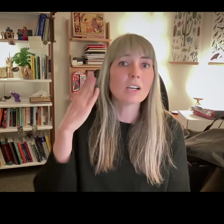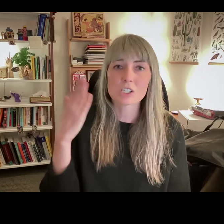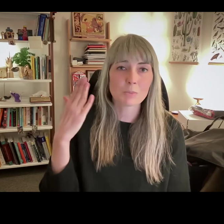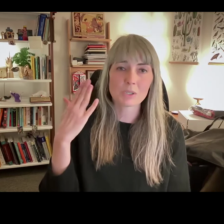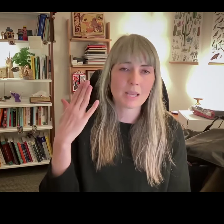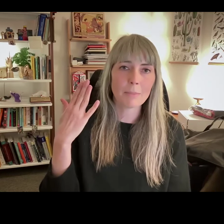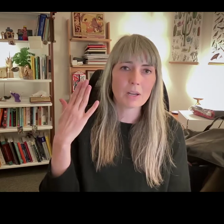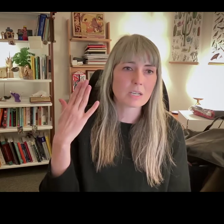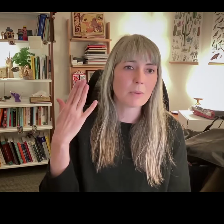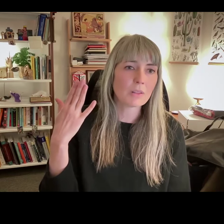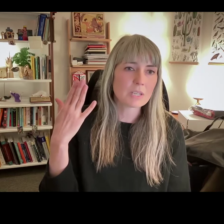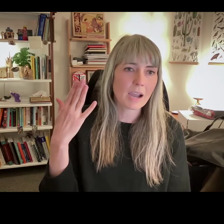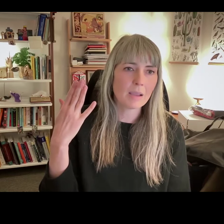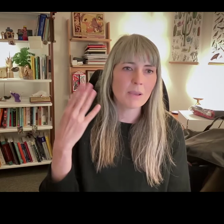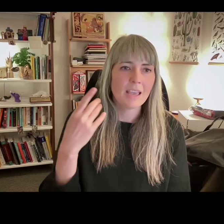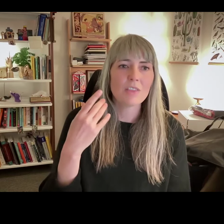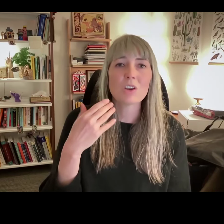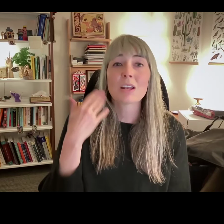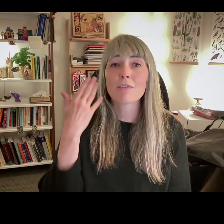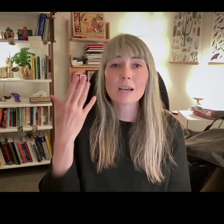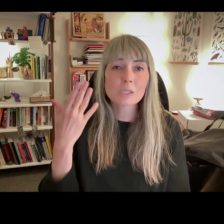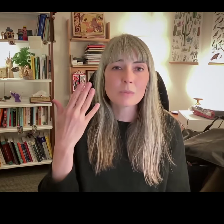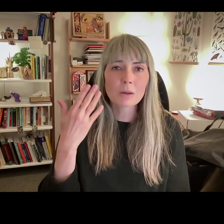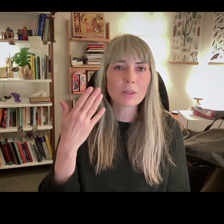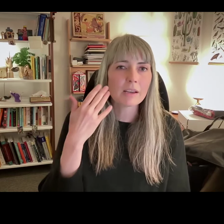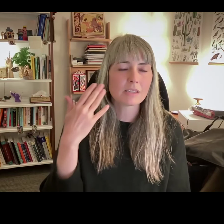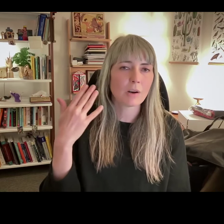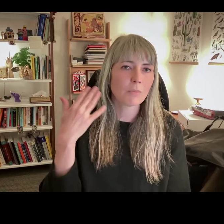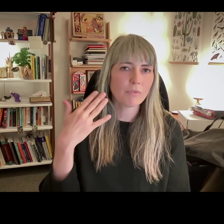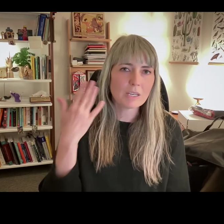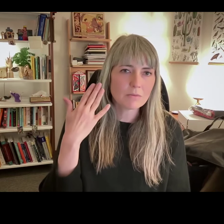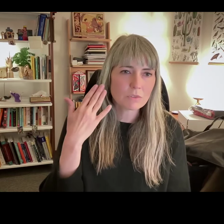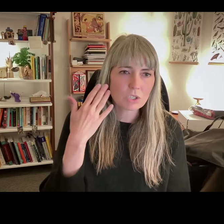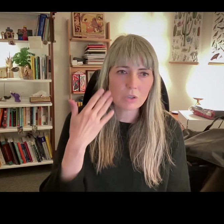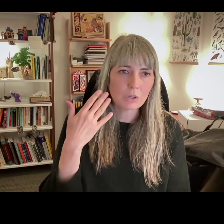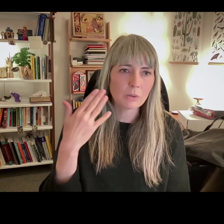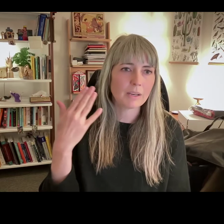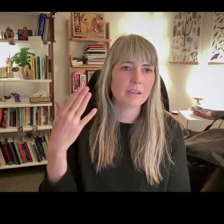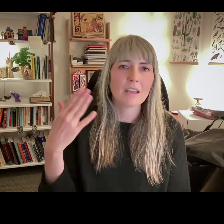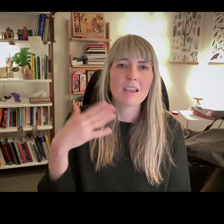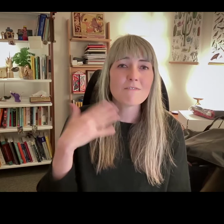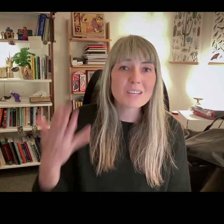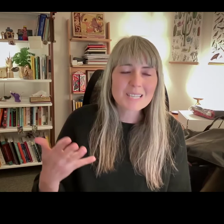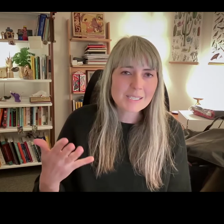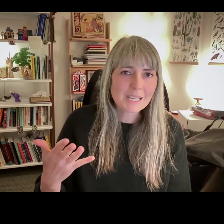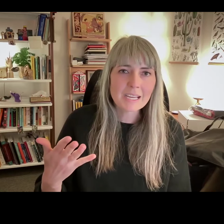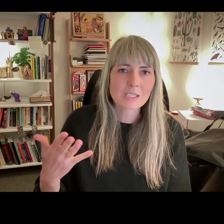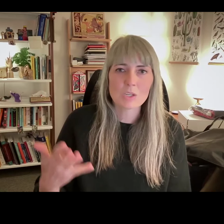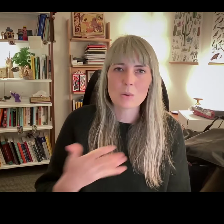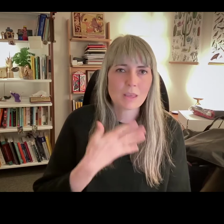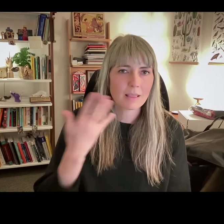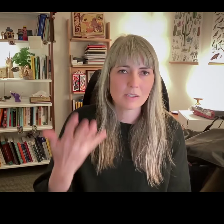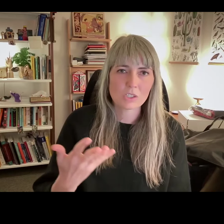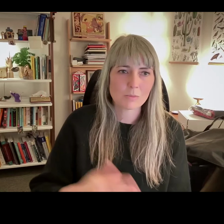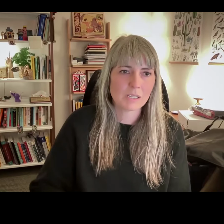estos tapones para 100% plugged up oídos all the time. And then que you can son have inteligentes, custom no los tienes que earplugs that tener are puestos el fit cien por to ciento del you tiempo. and fit testings